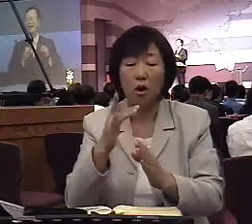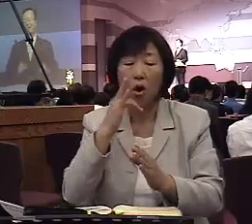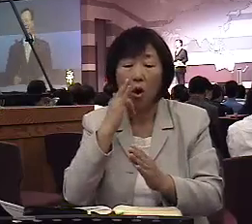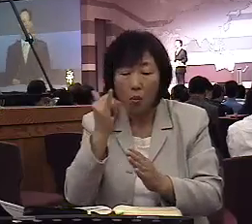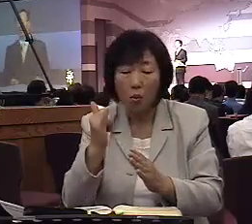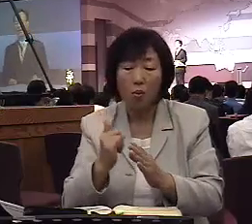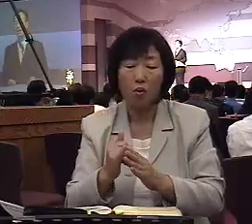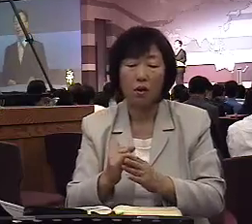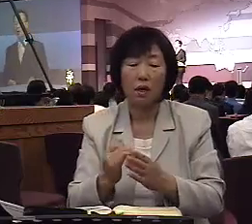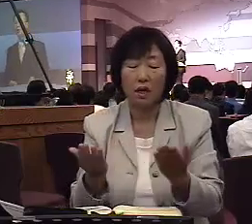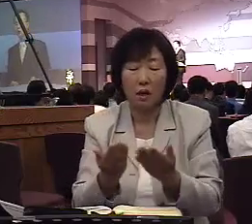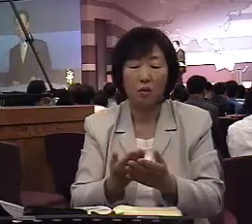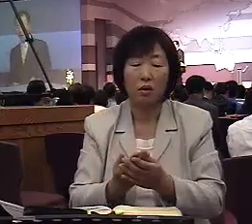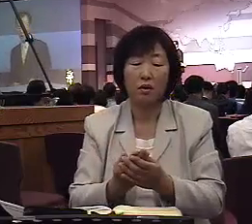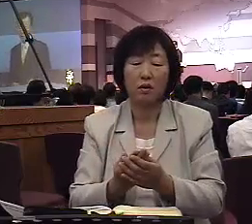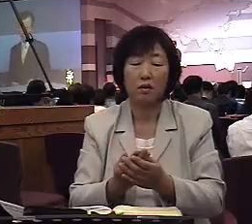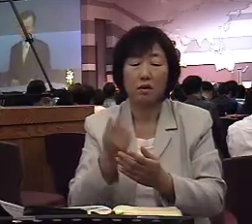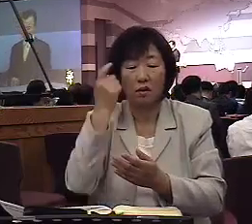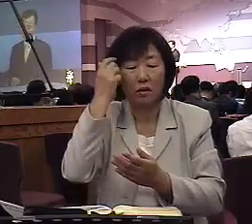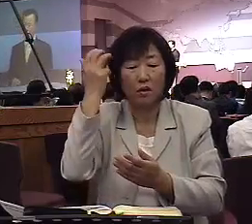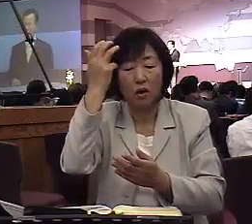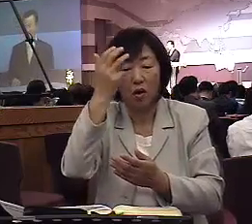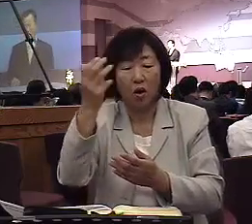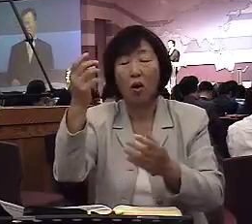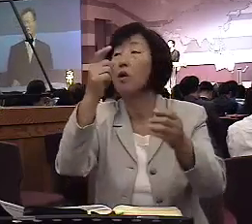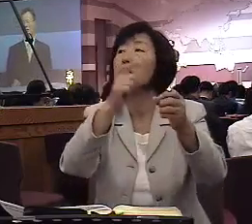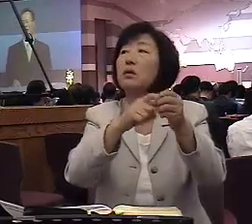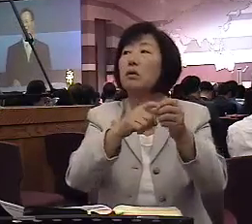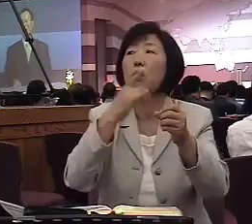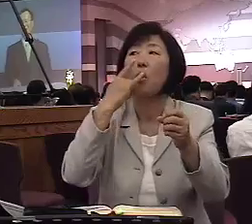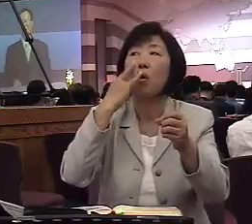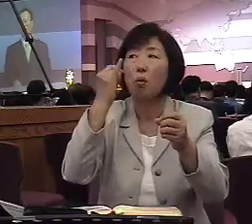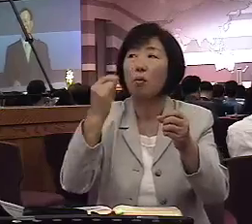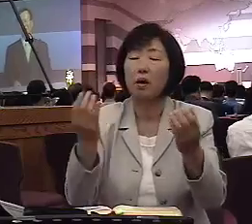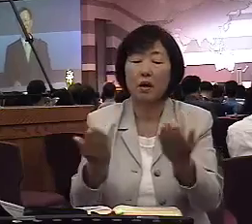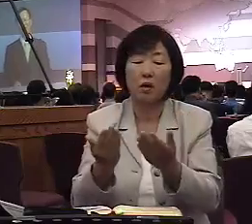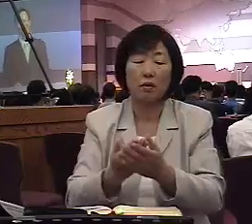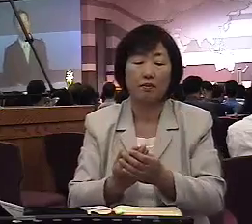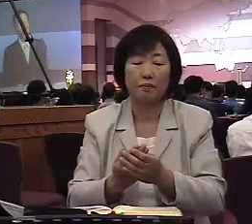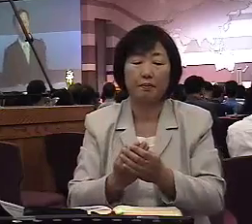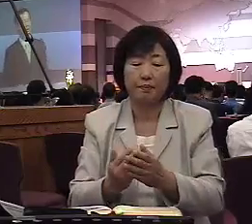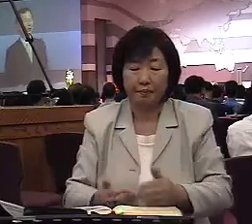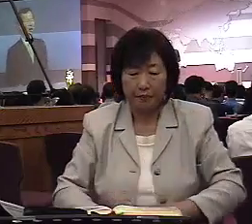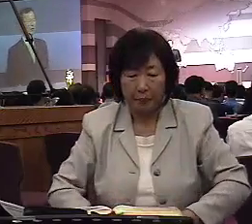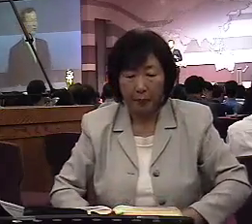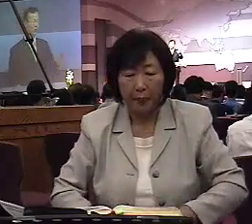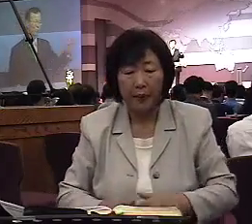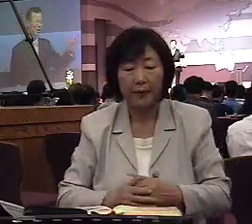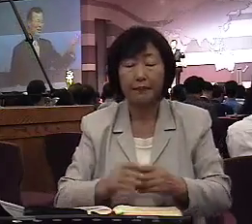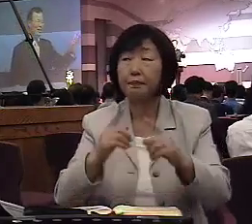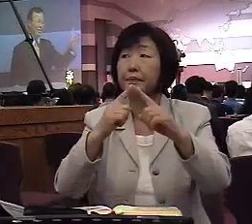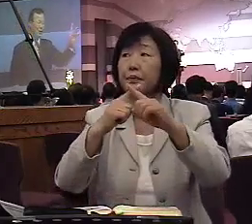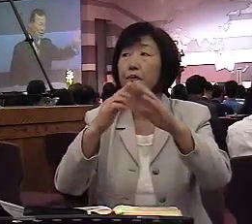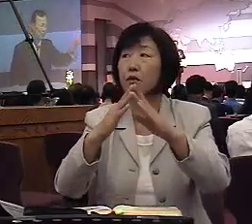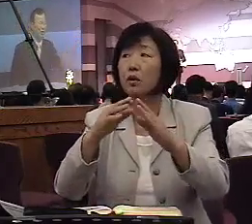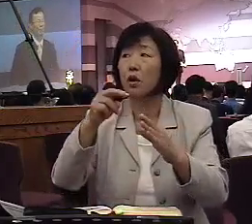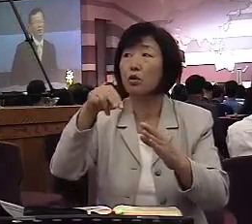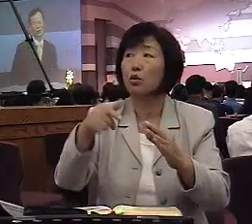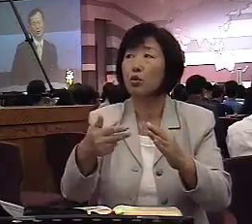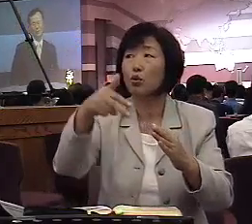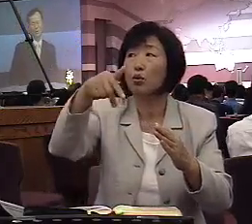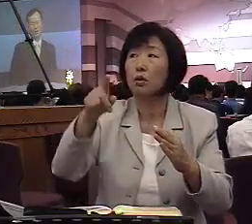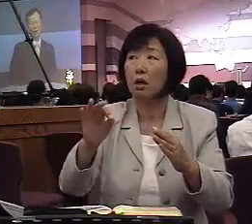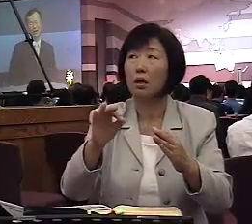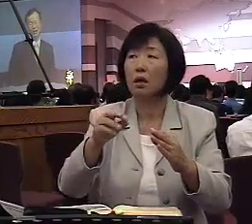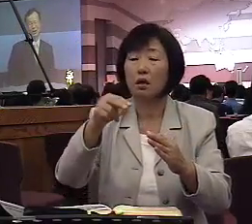역할이 그게 아닙니까? 영적인 면에서도 부모의 역할이 필요하다는 거예요. 우리 교회의 경우에는 순장,